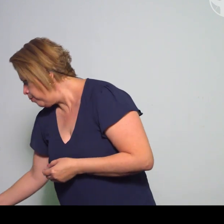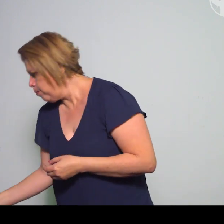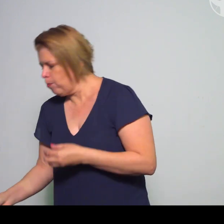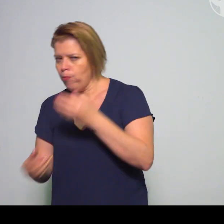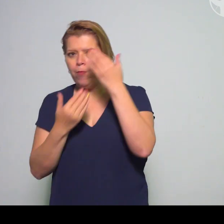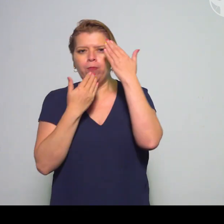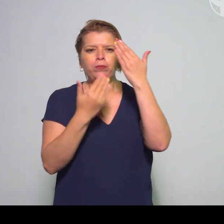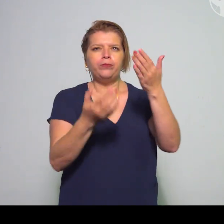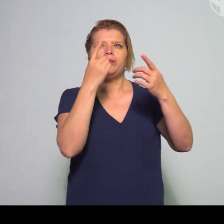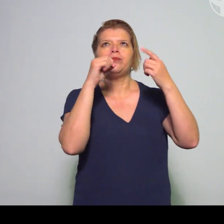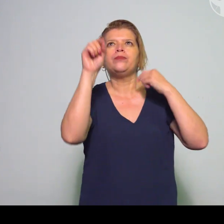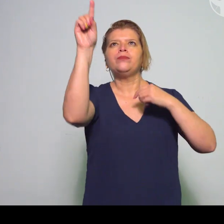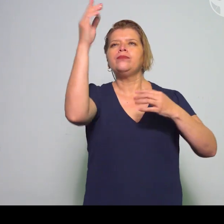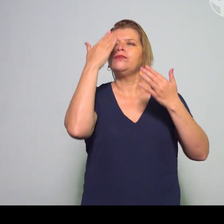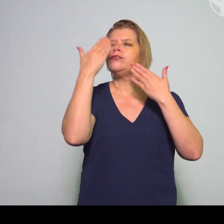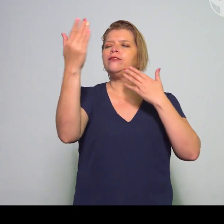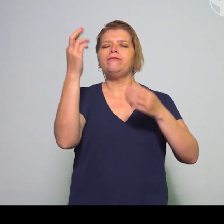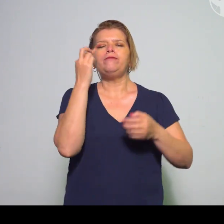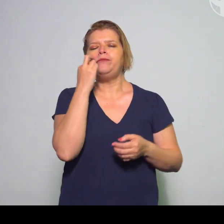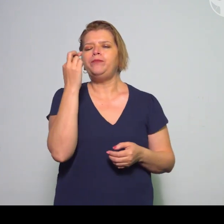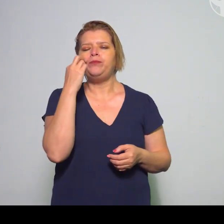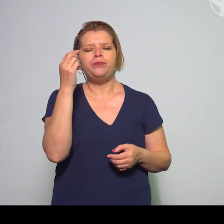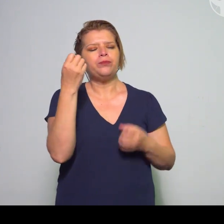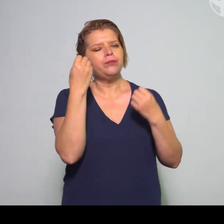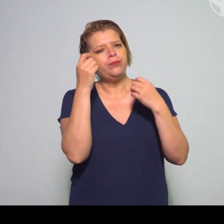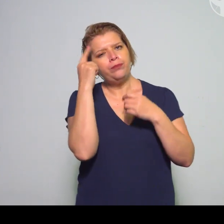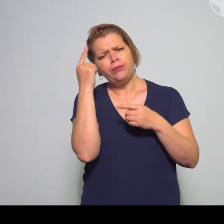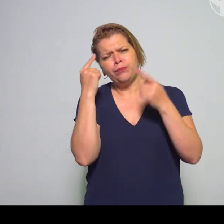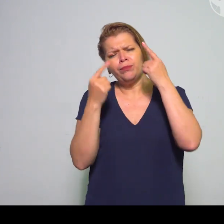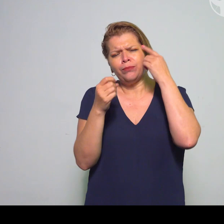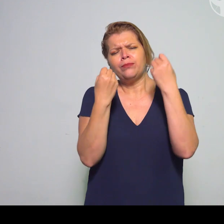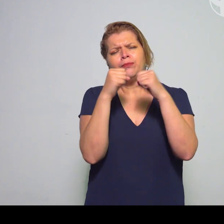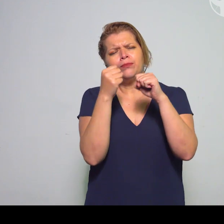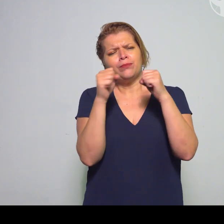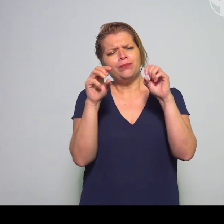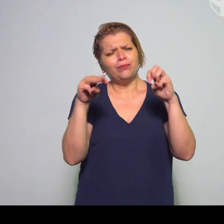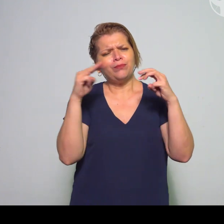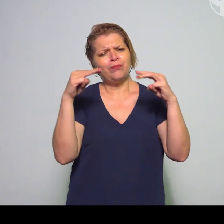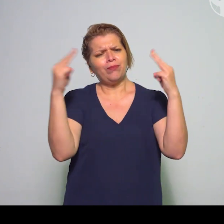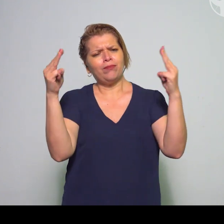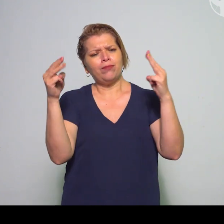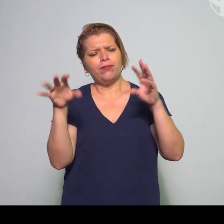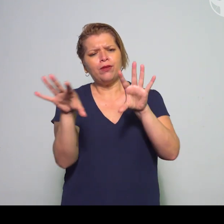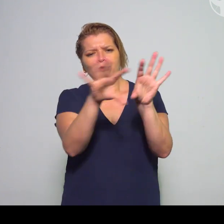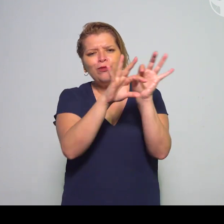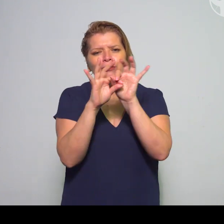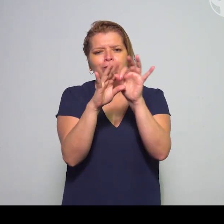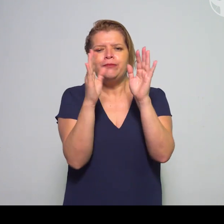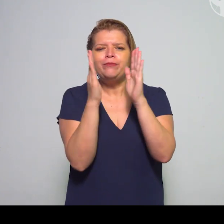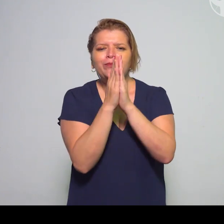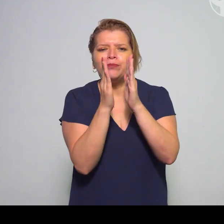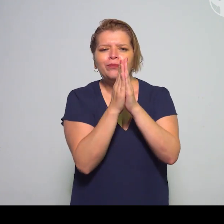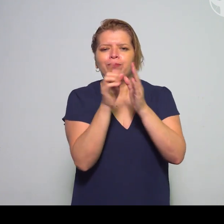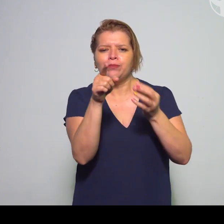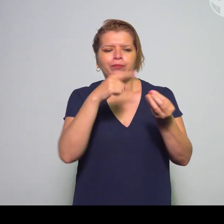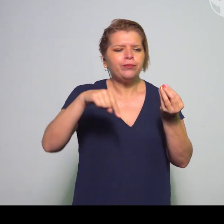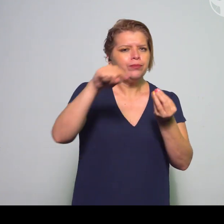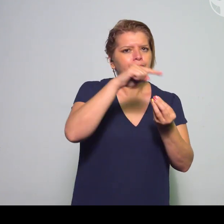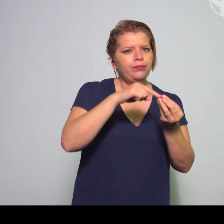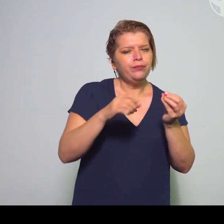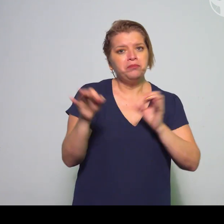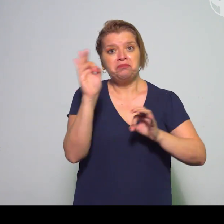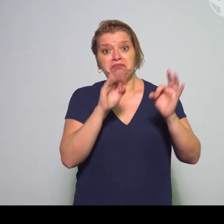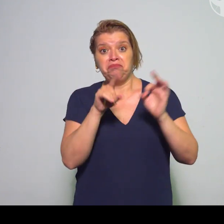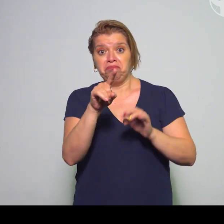haces, Señor. Gracias, Padre. Sabemos que estás haciendo milagros. Únete ahí con tu familia en